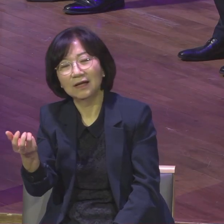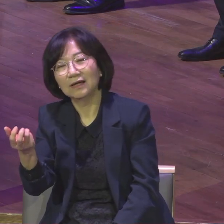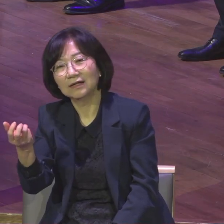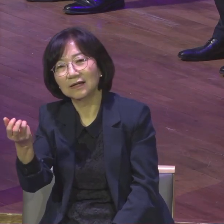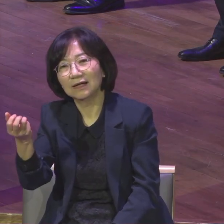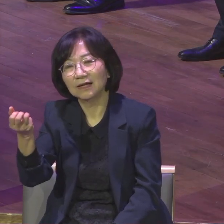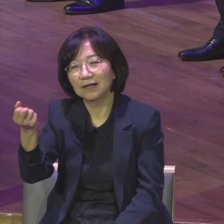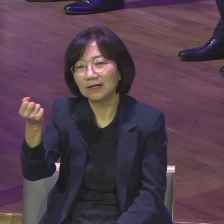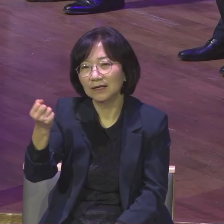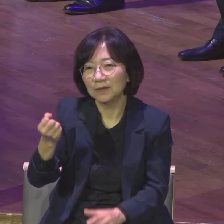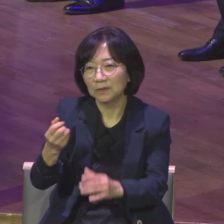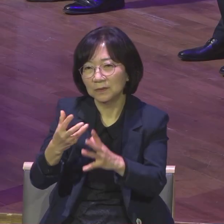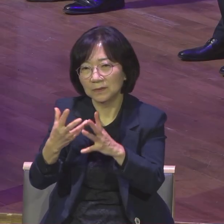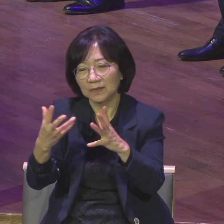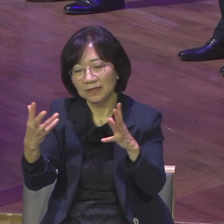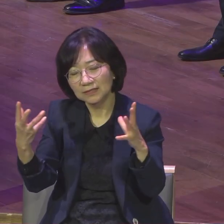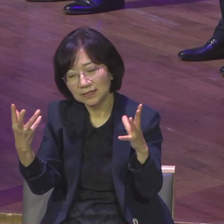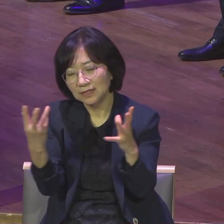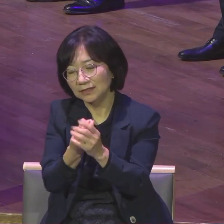소망하라.